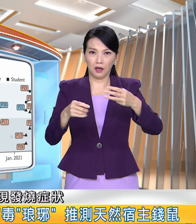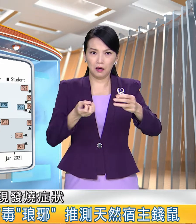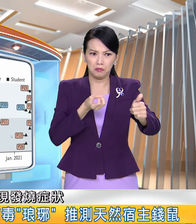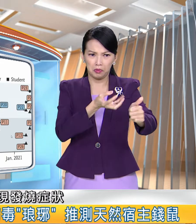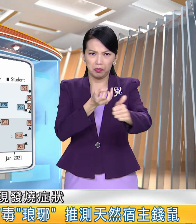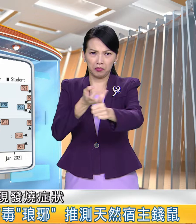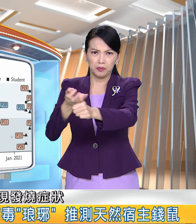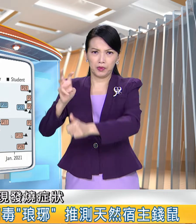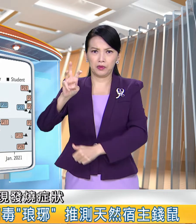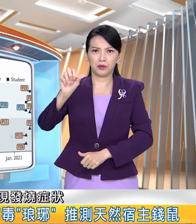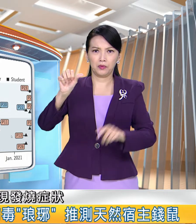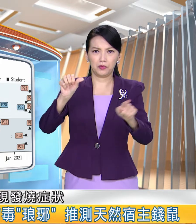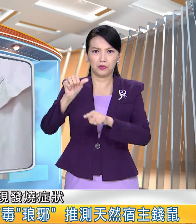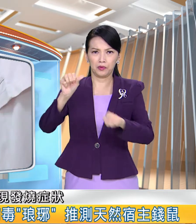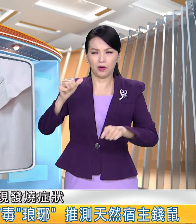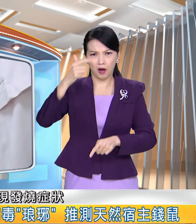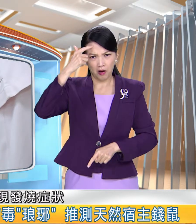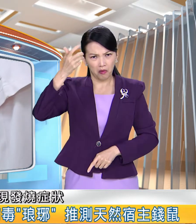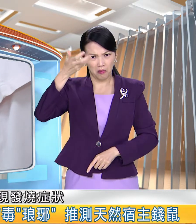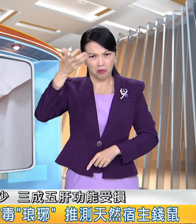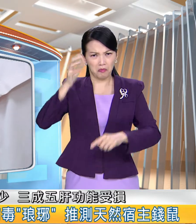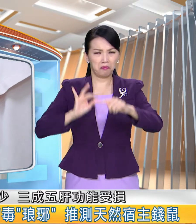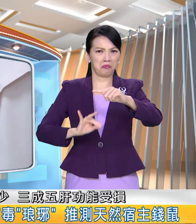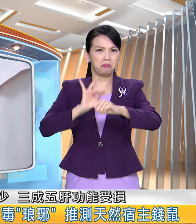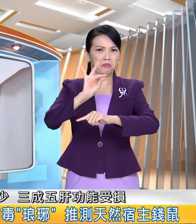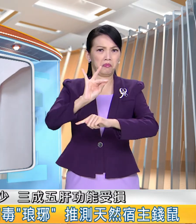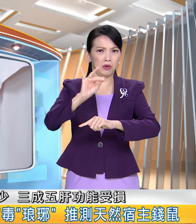状，有一半的人白血球减少，